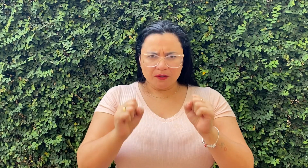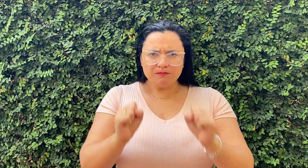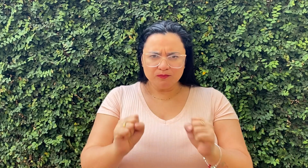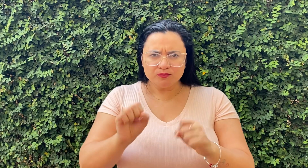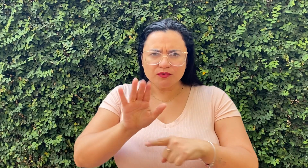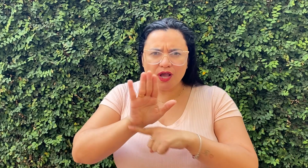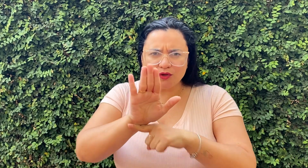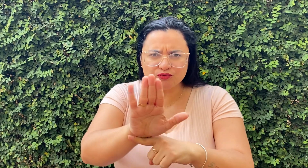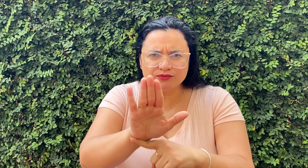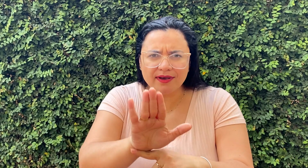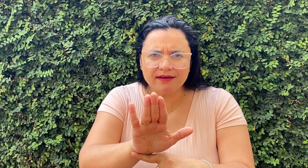Posso te ajudar?